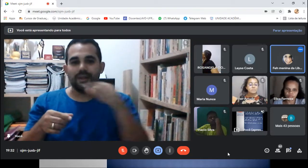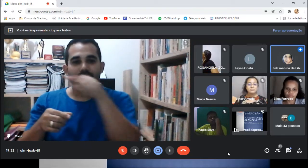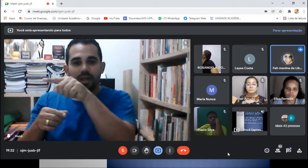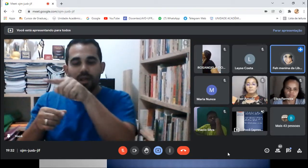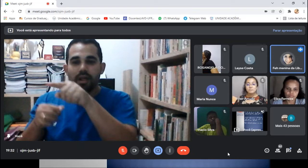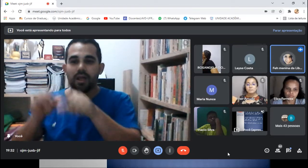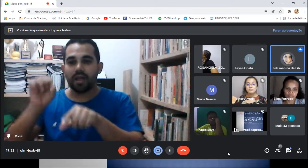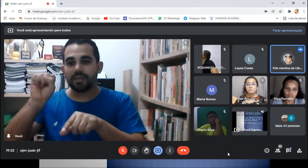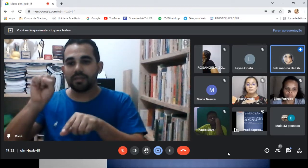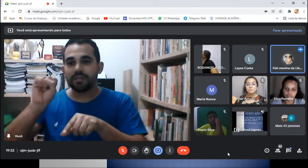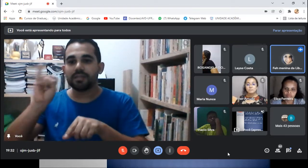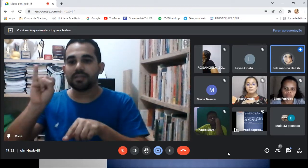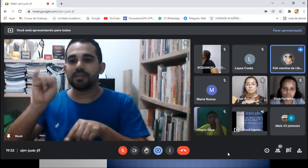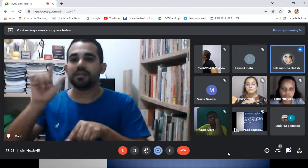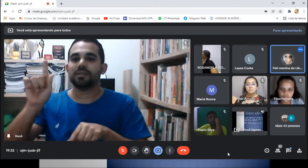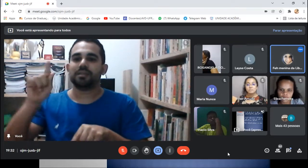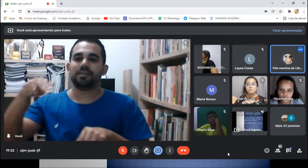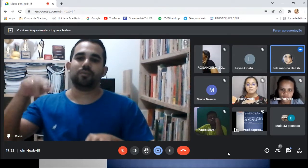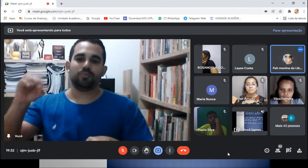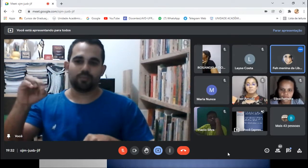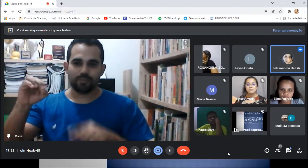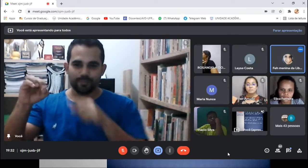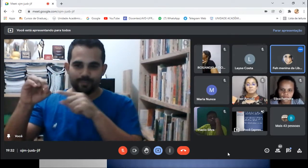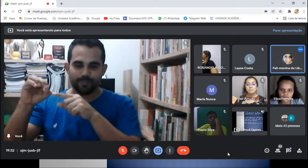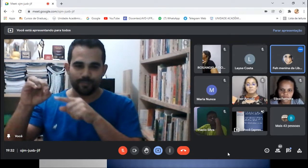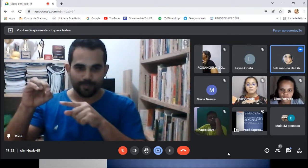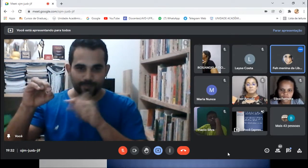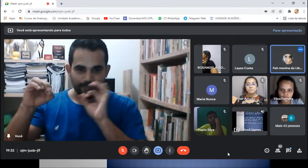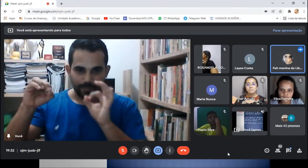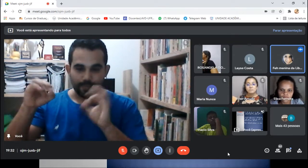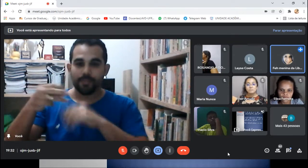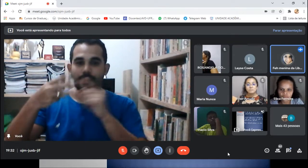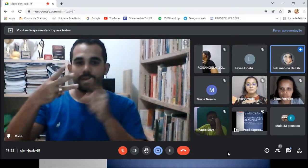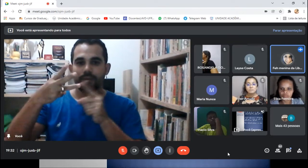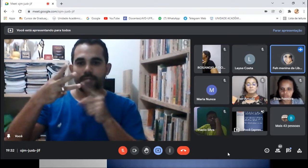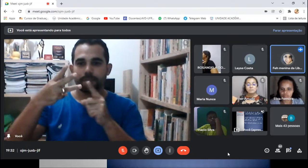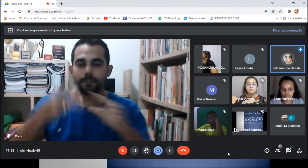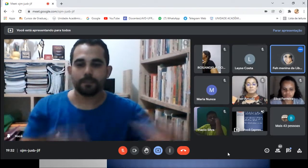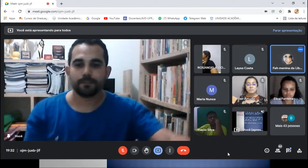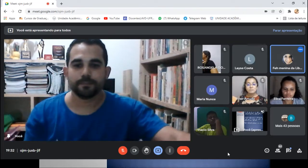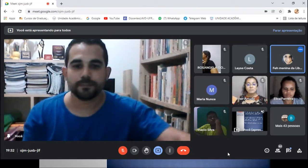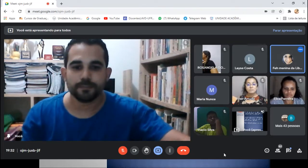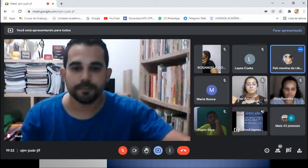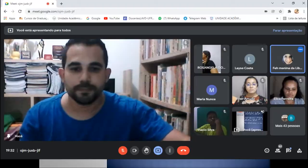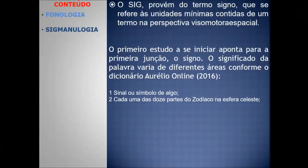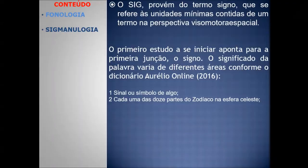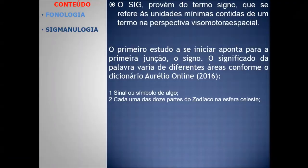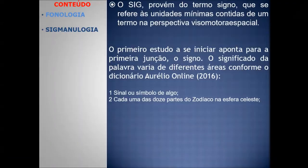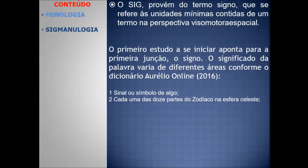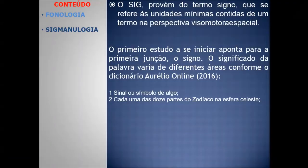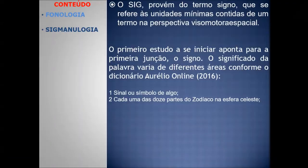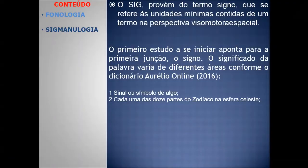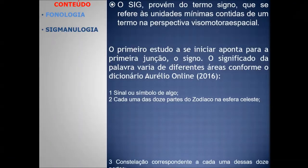tem vários sinais para cada um. Para cada um desses signos.